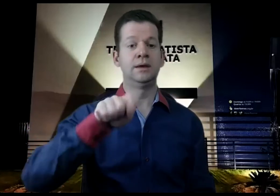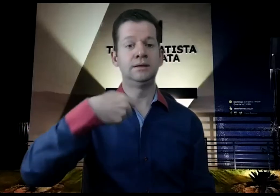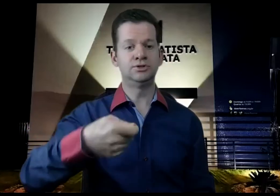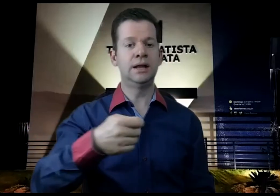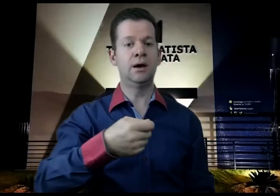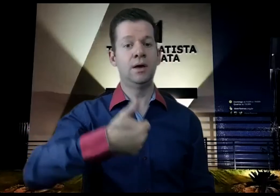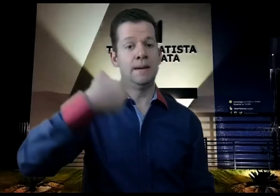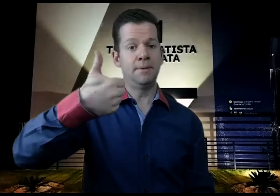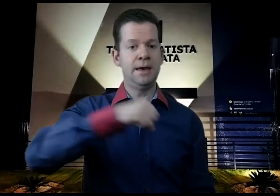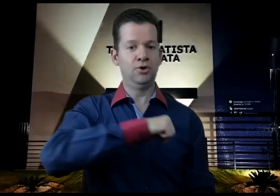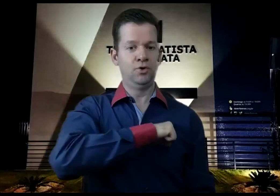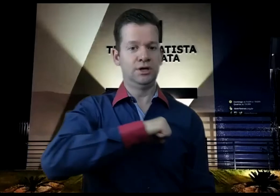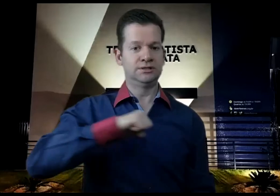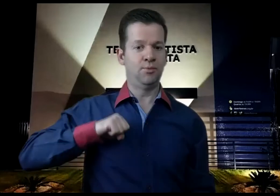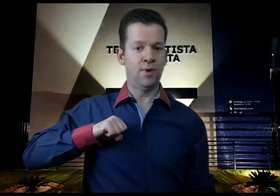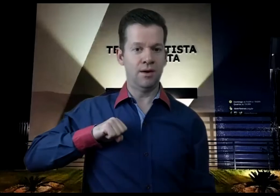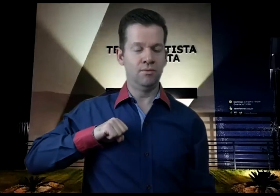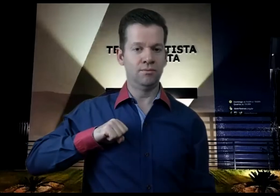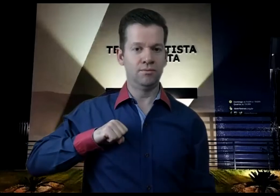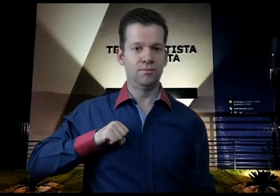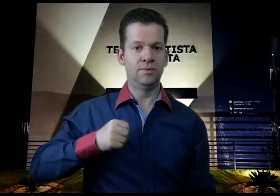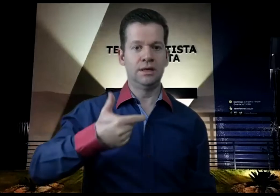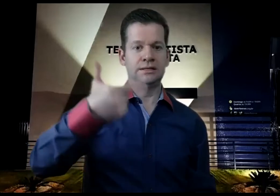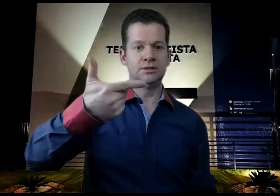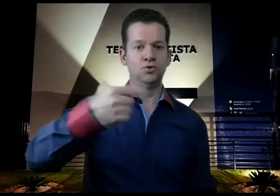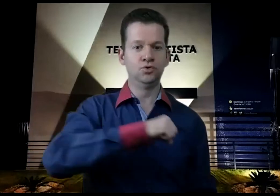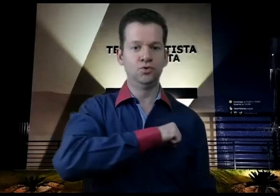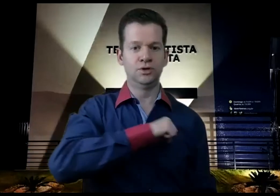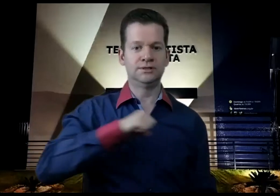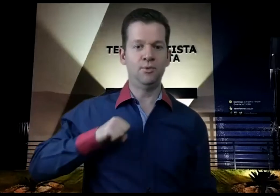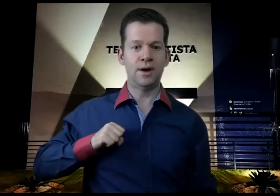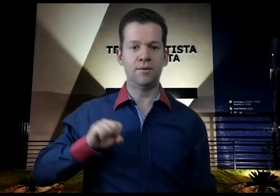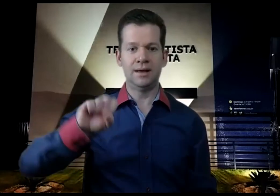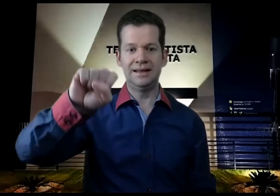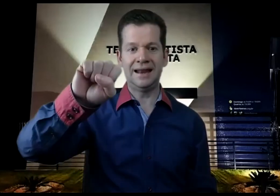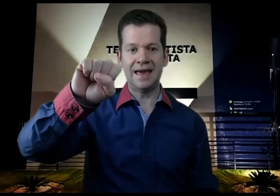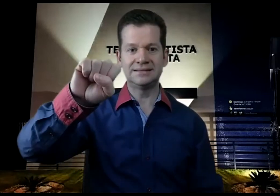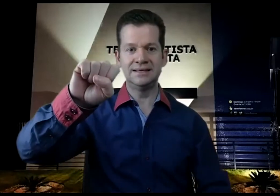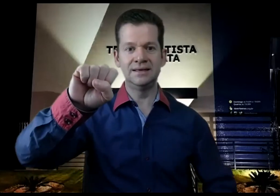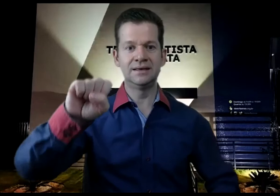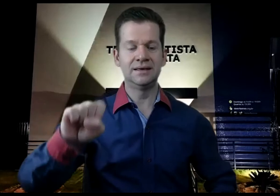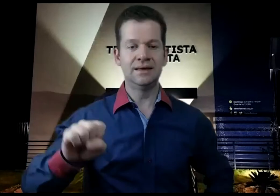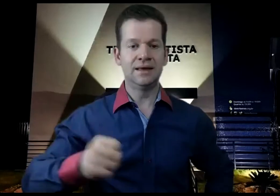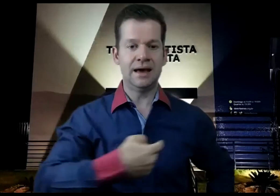Então, sinal, primeiro Samuel, segundo Samuel. Letra S